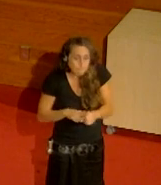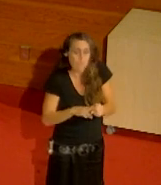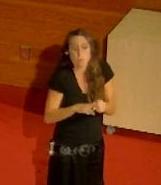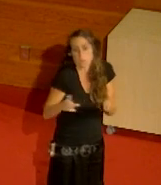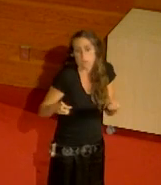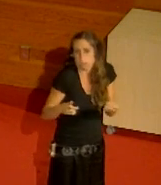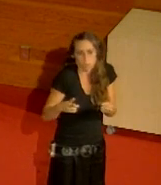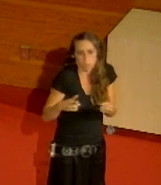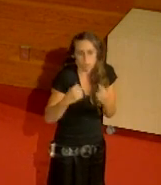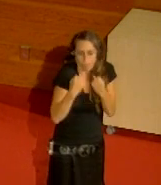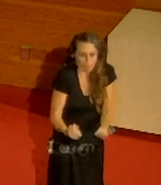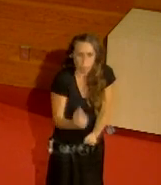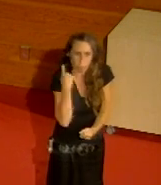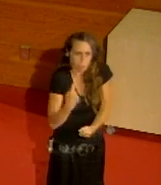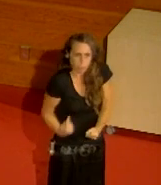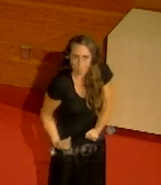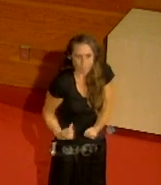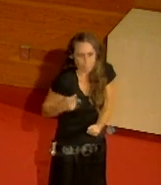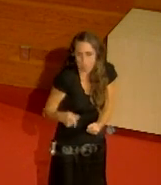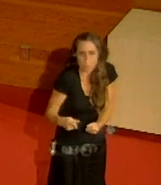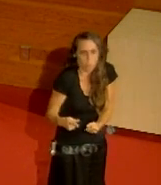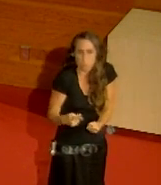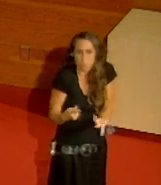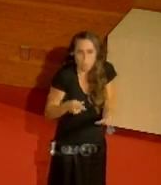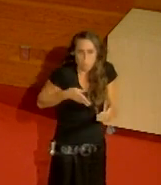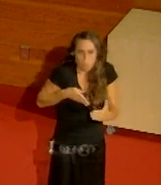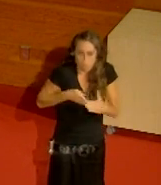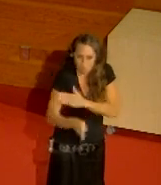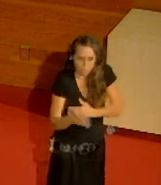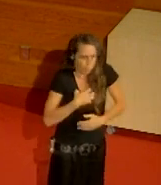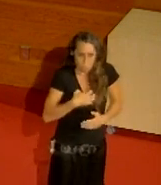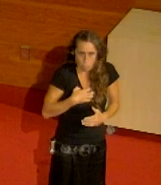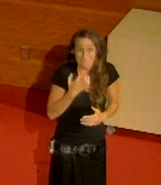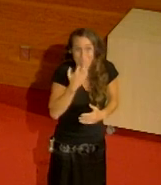insultar todo eso muchísimo menos en coche porque te pueden responder lanzándote piedras